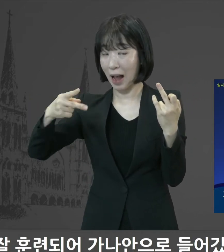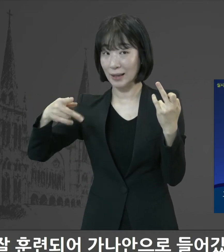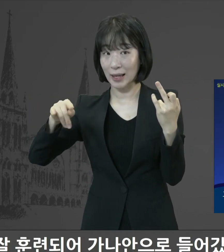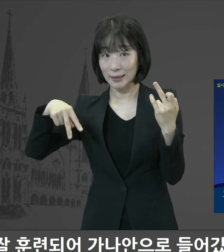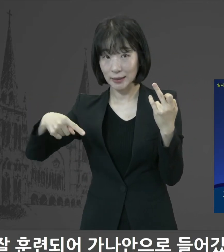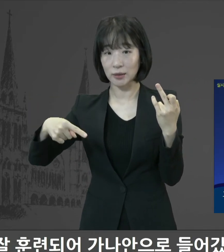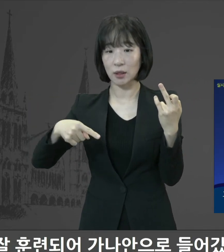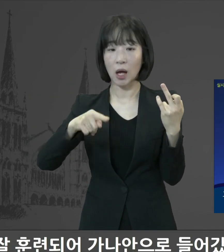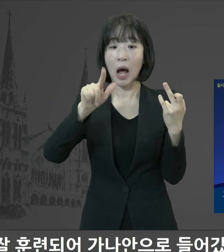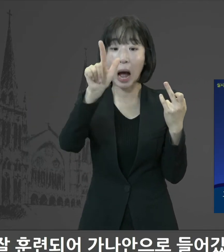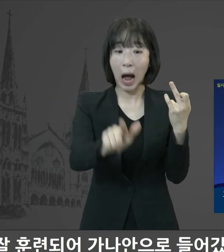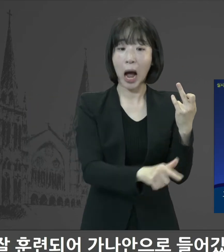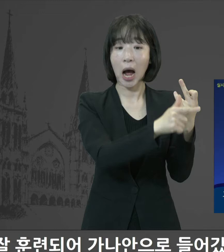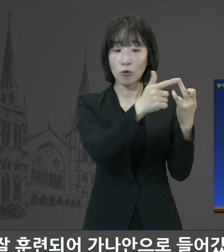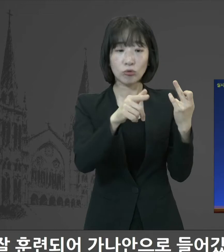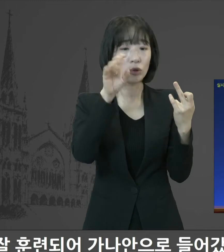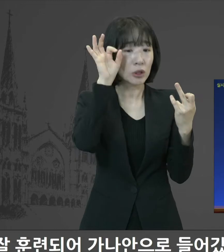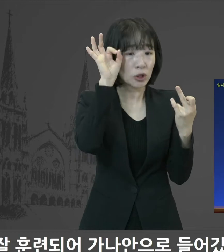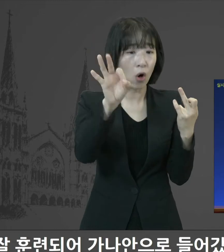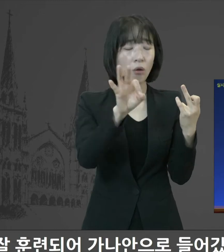10하루길이었더라. 10하루길에 갈 것을